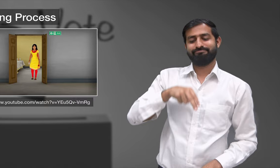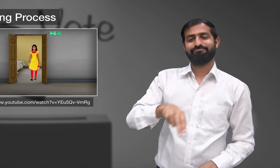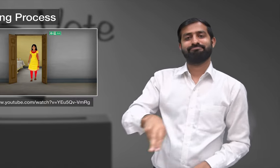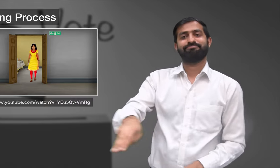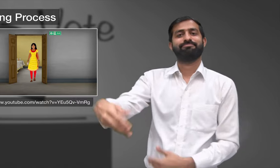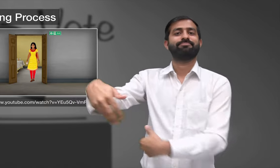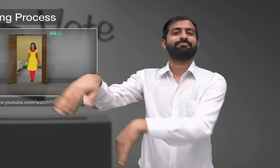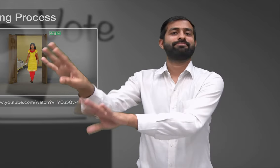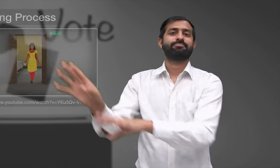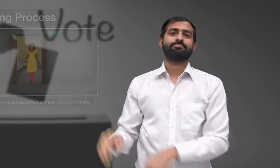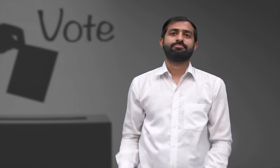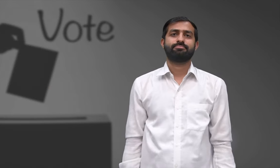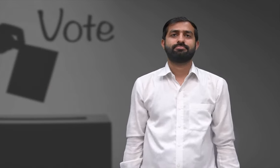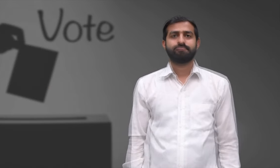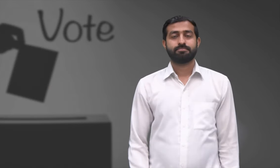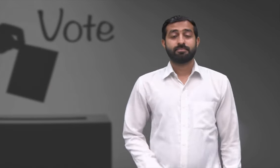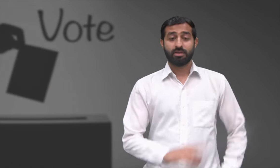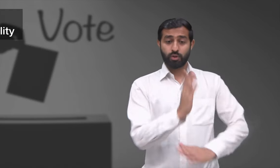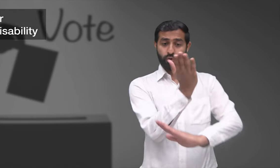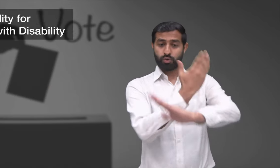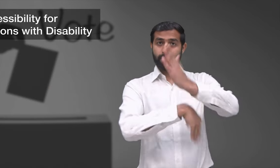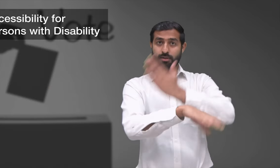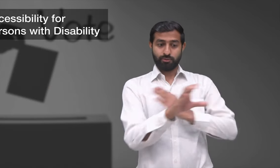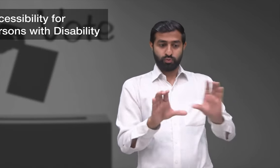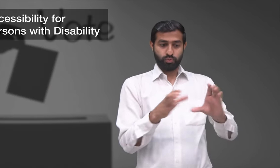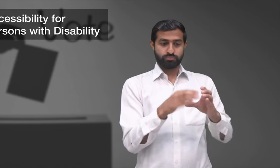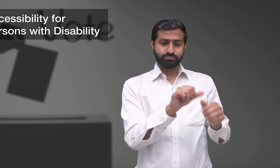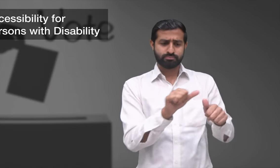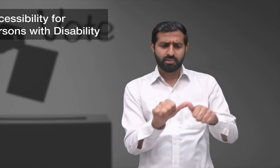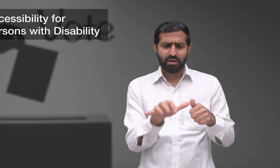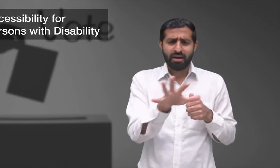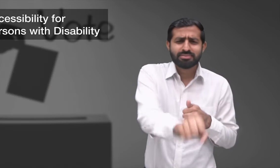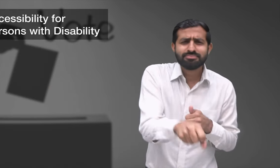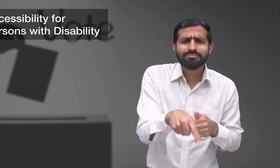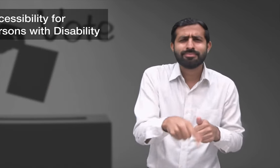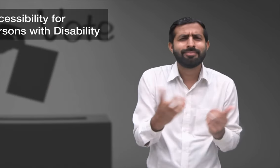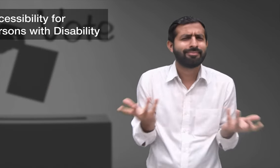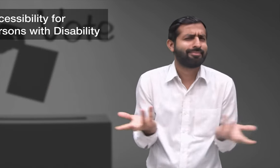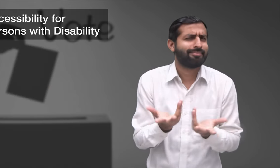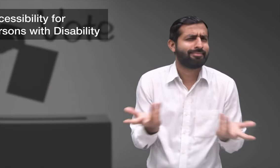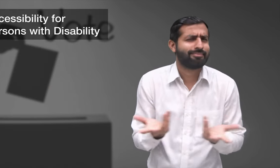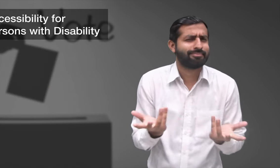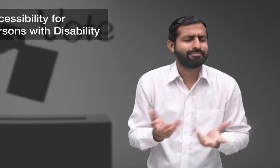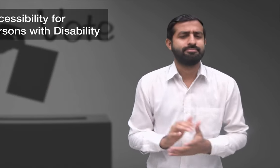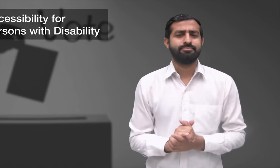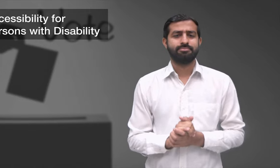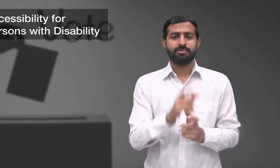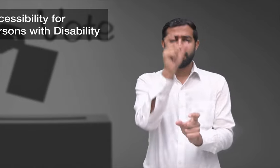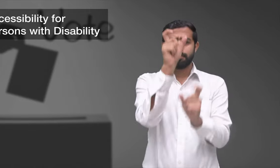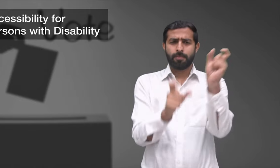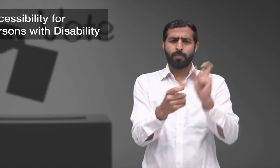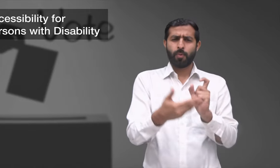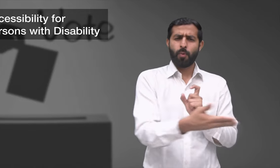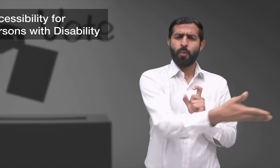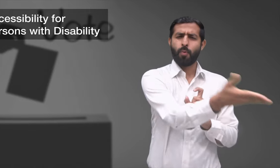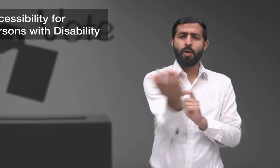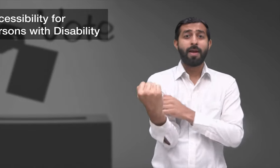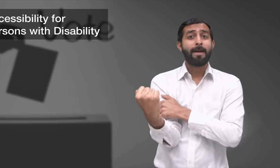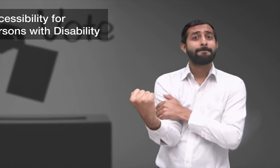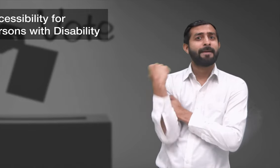हो जाएगा दिव्यांग जनों के लिए सुगम्य का क्या अर्थ है सभी नागरिकों